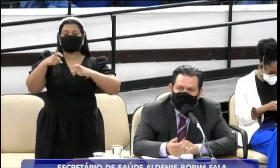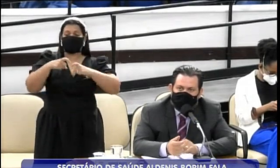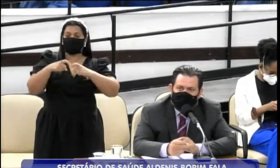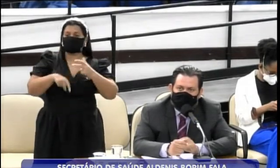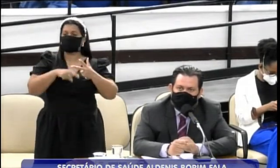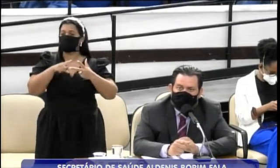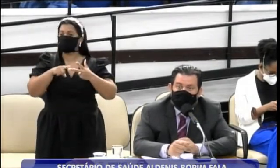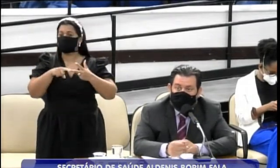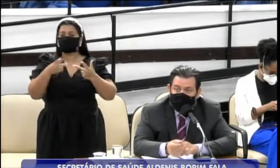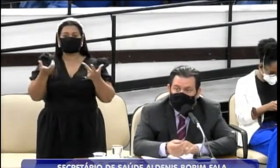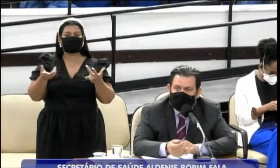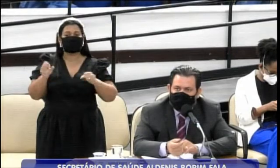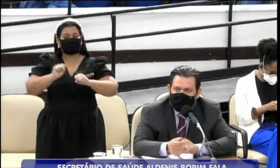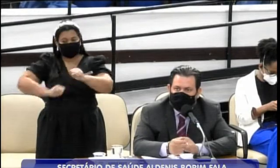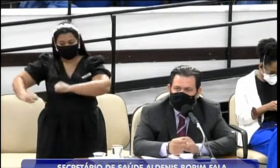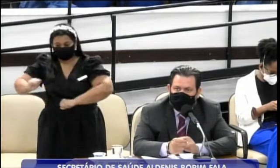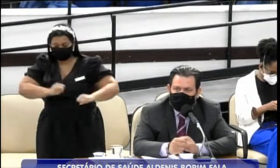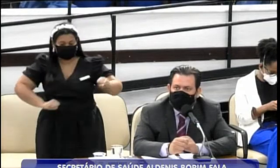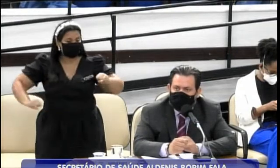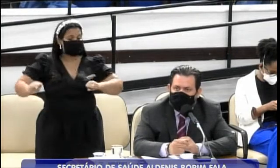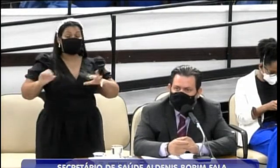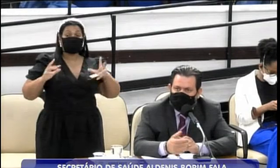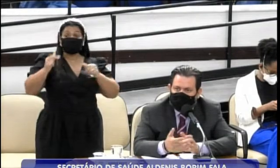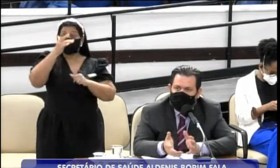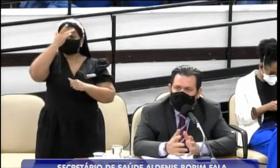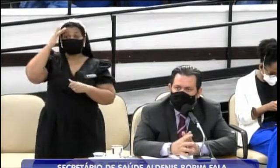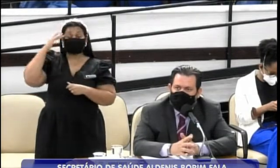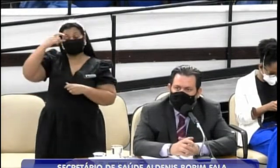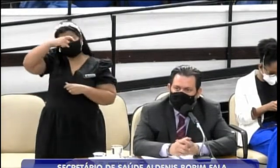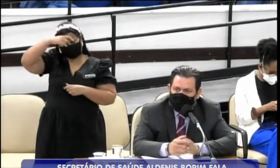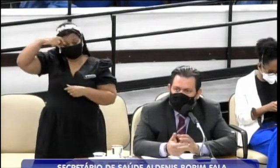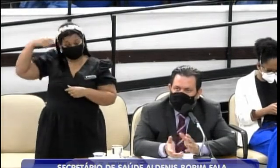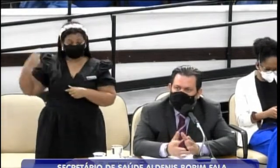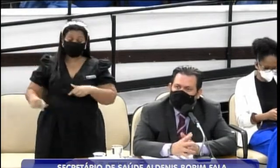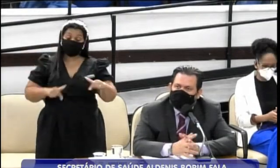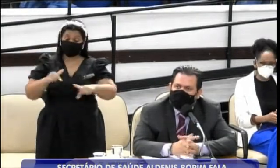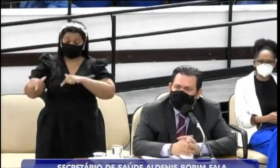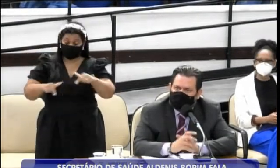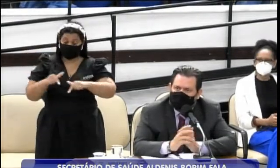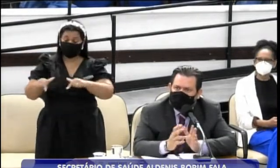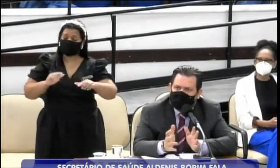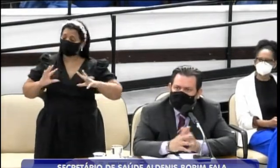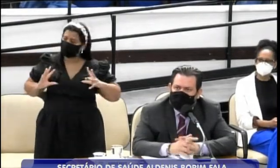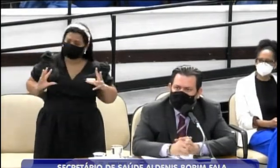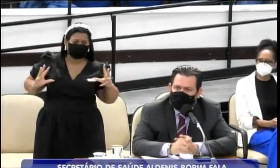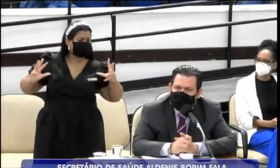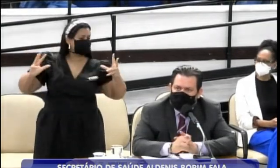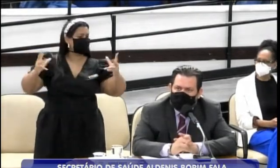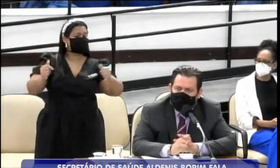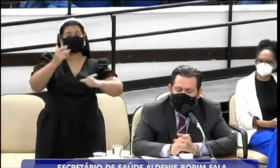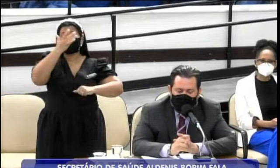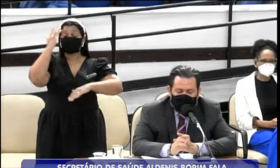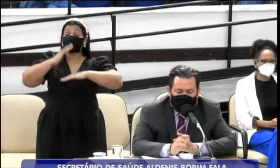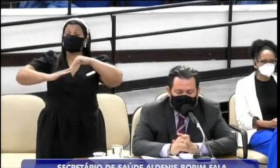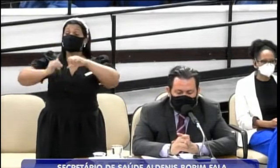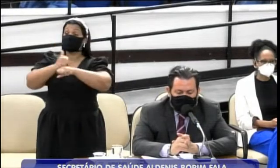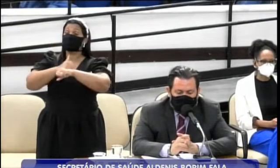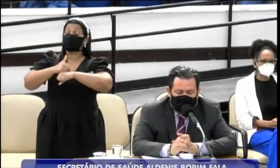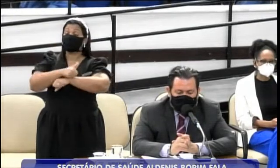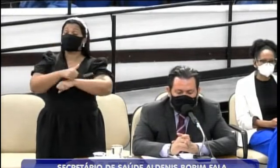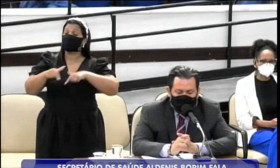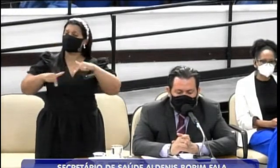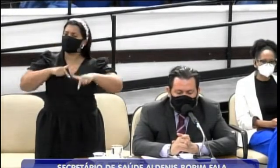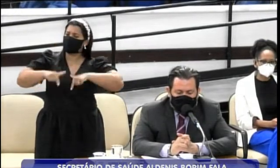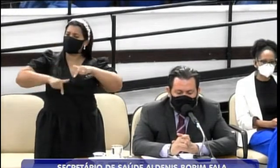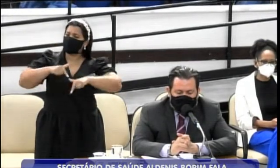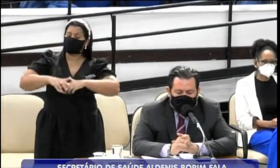médicos, né, e faxineiros, aqueles que se dedicaram à vida, auxiliar de enfermagem, todas as pessoas, né, que